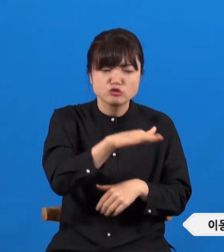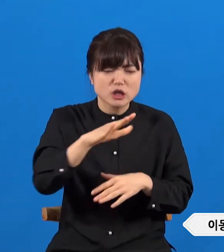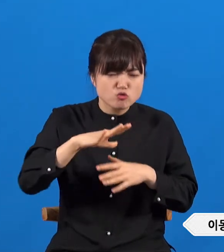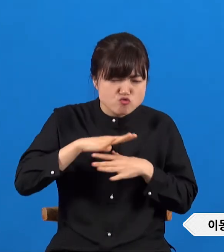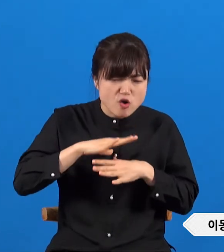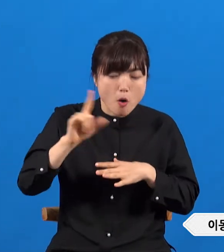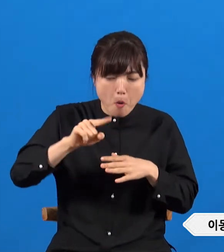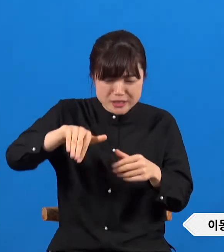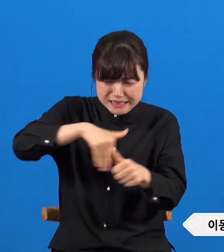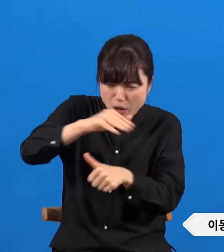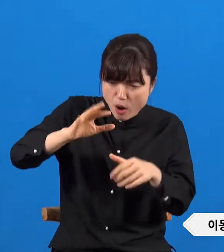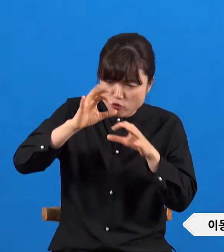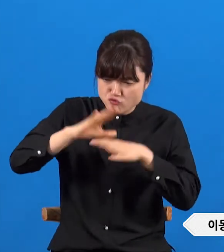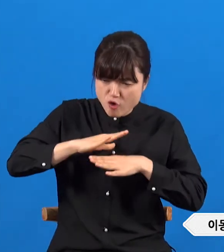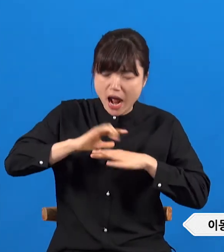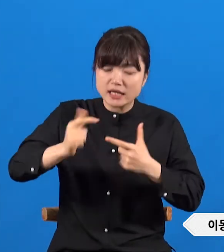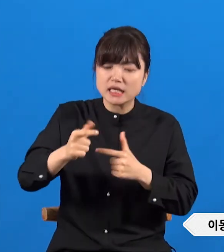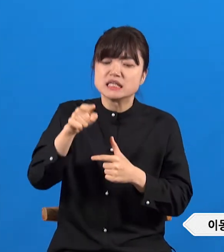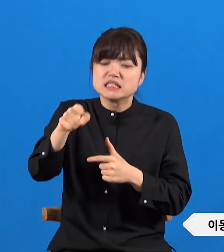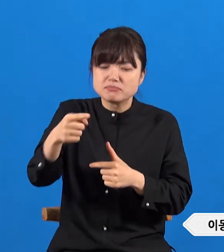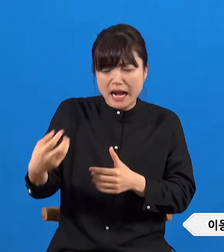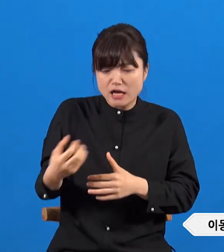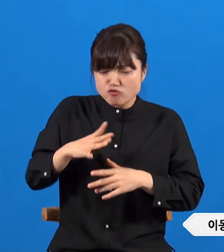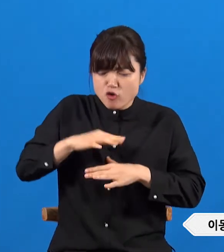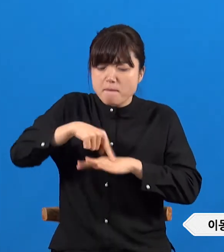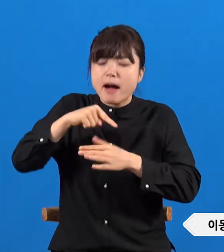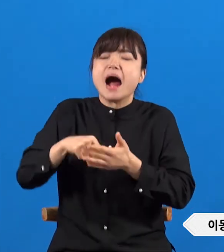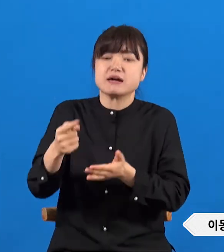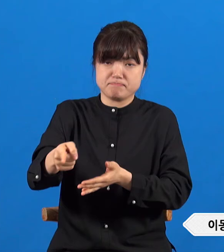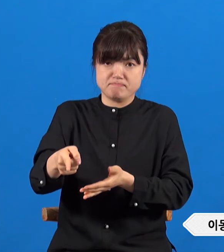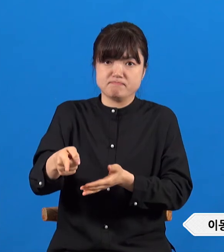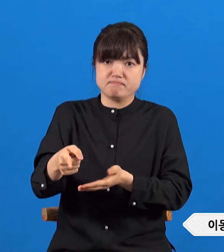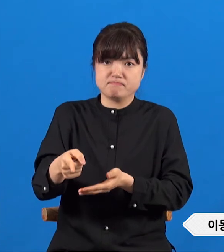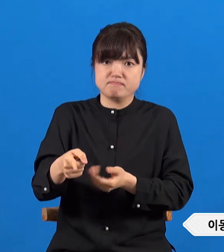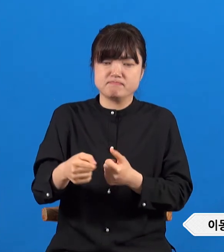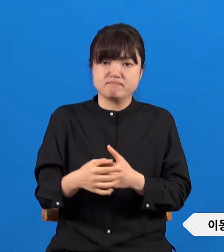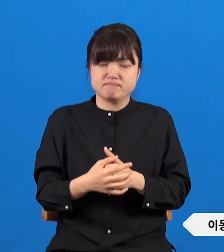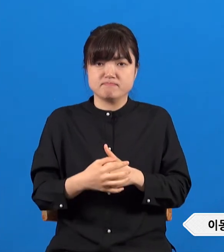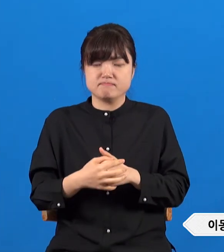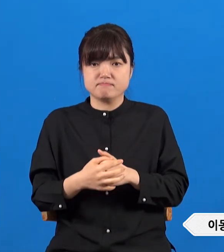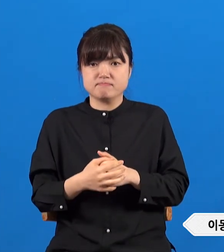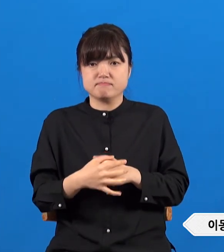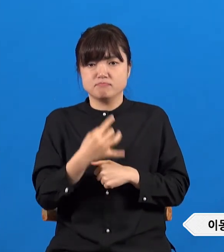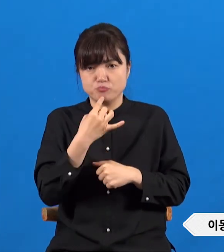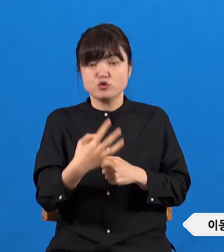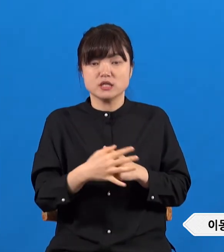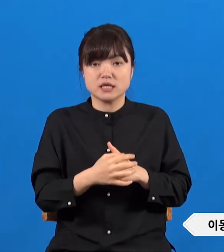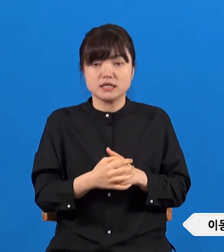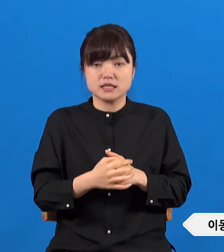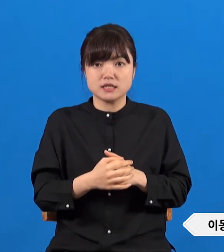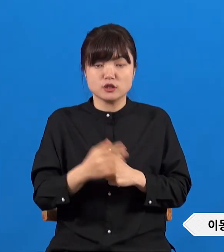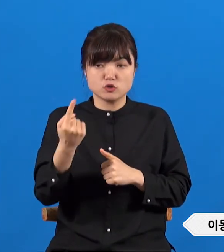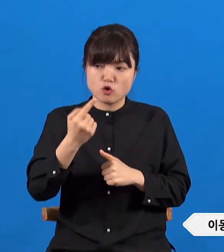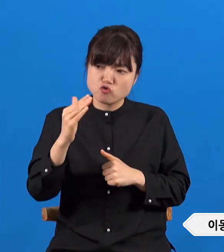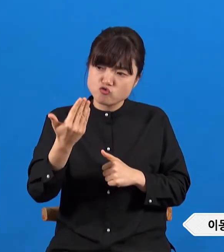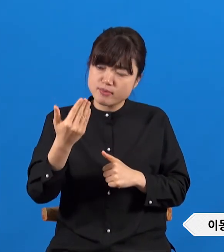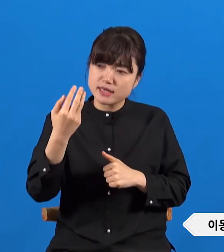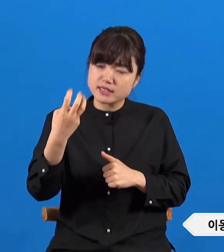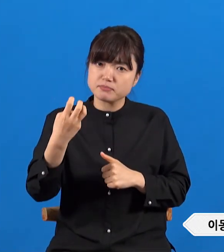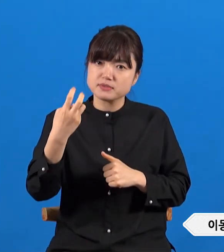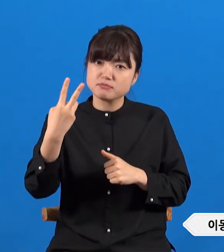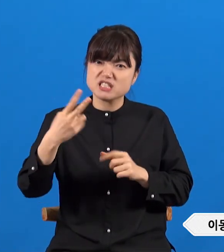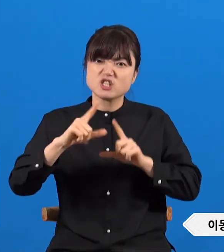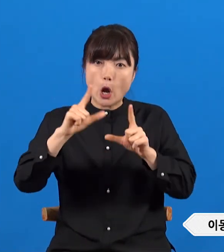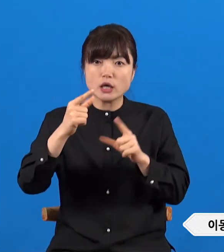to fear is fear itself. 우리가 두려워해야 할 유일한 것이 있다면 두려움 그 자체뿐이다. 1932년